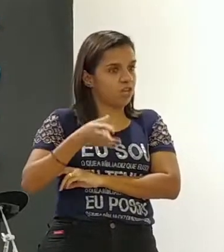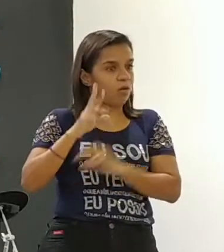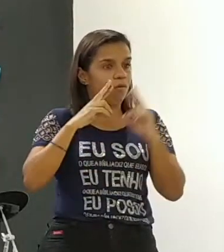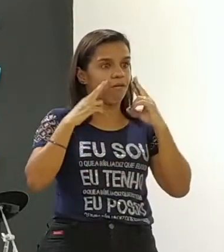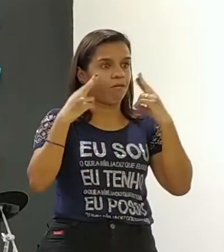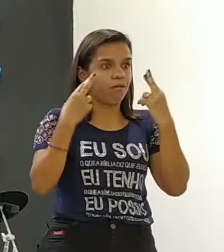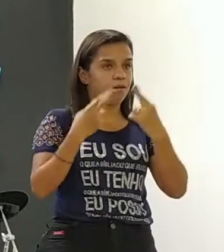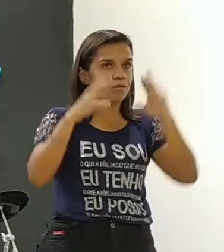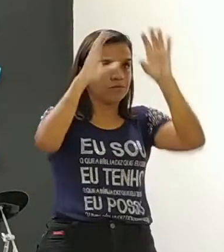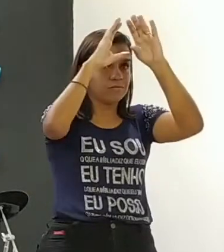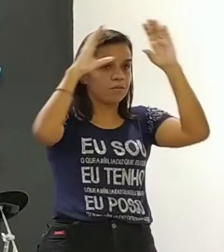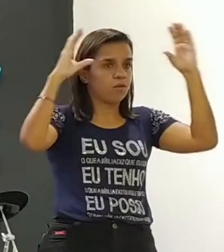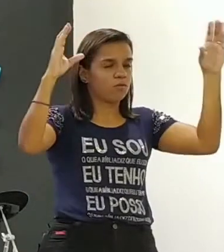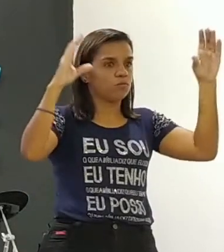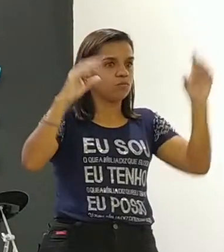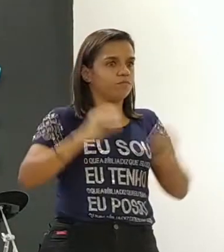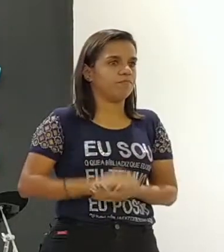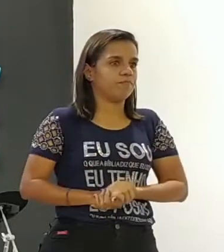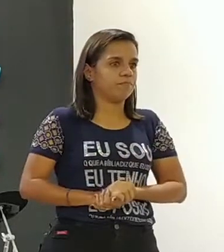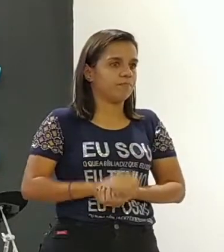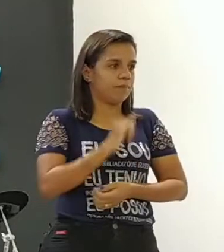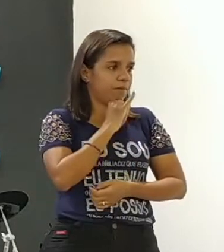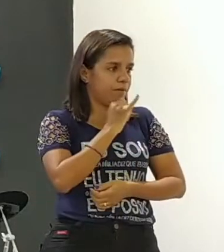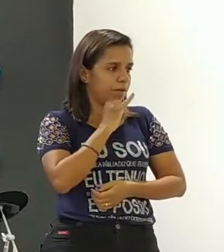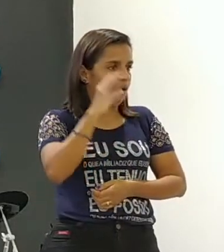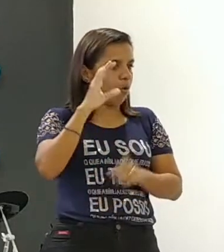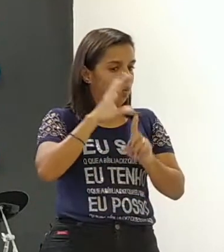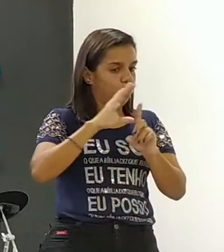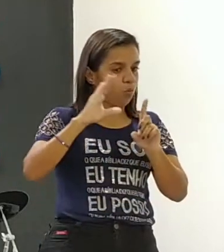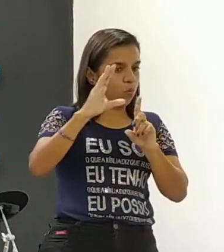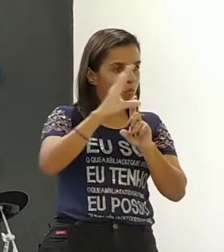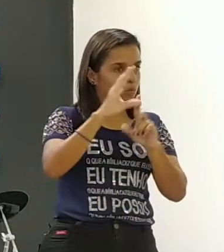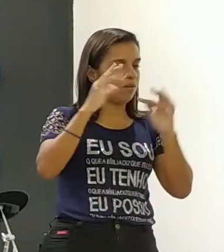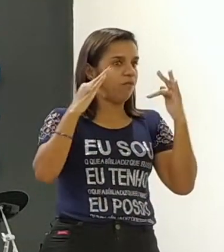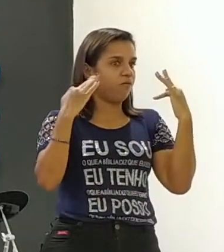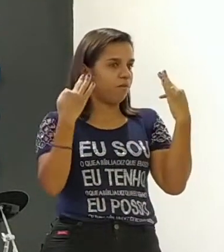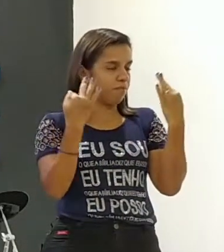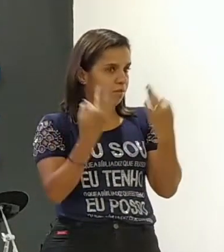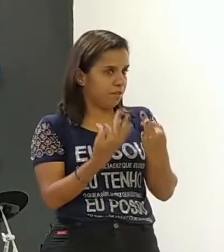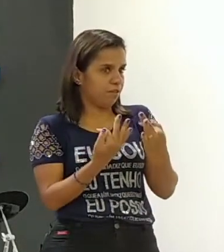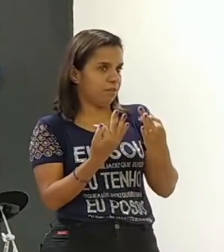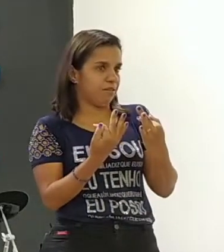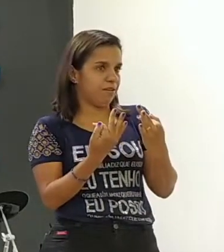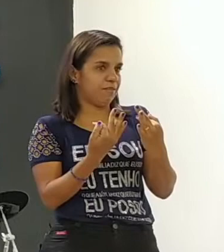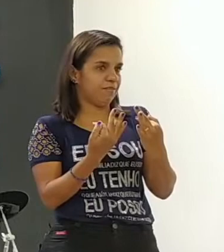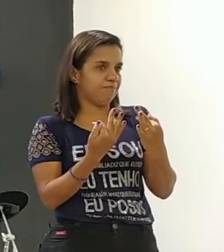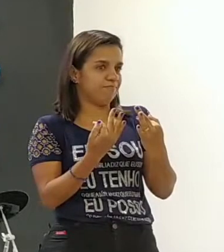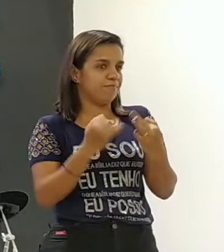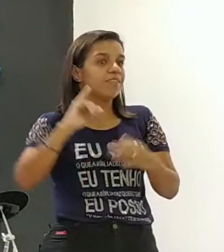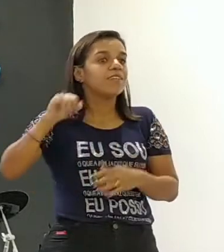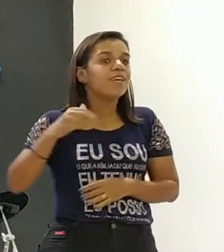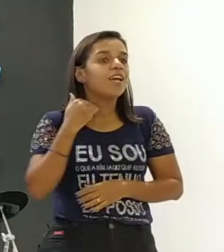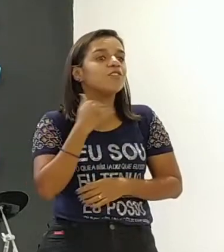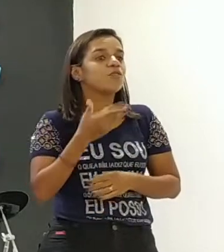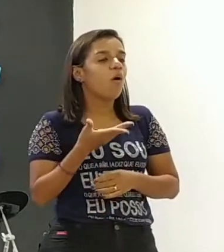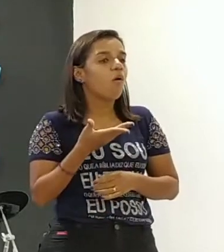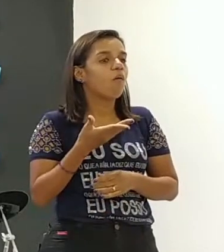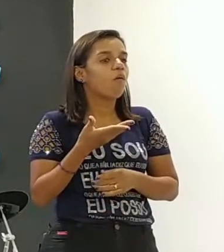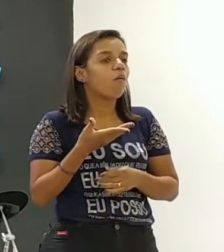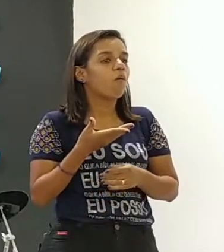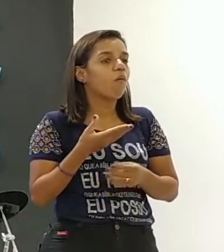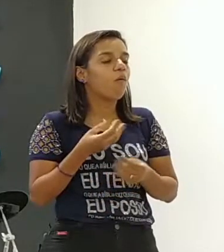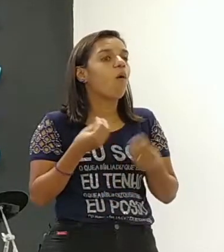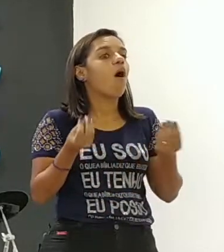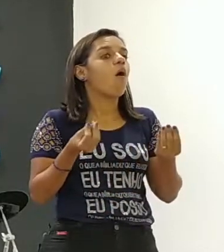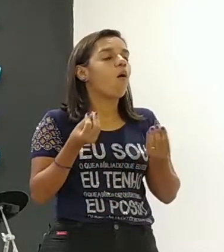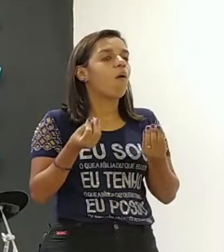Quarta-feira, culto da família, irmãos. Pregar para os pais, para as mães, para os filhos. E aí, João, a campanha de